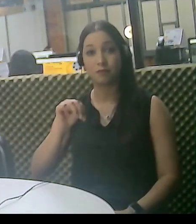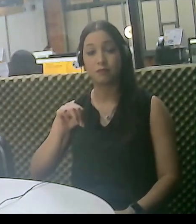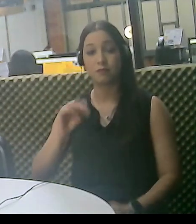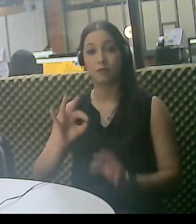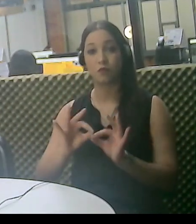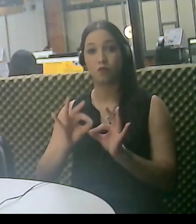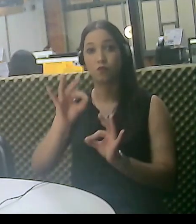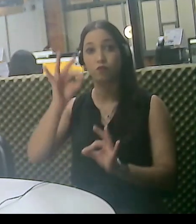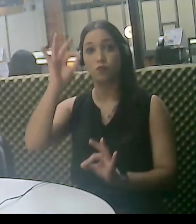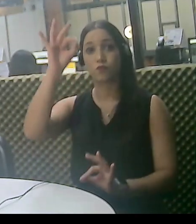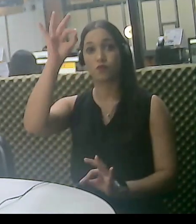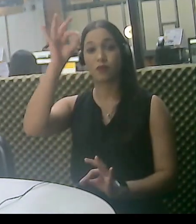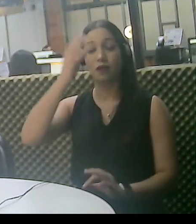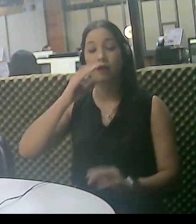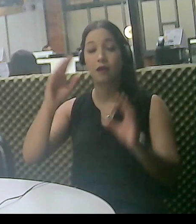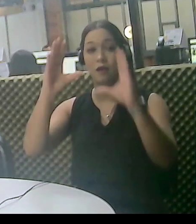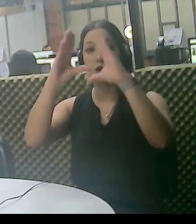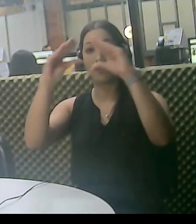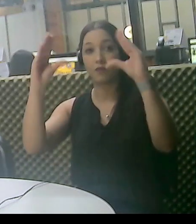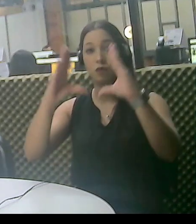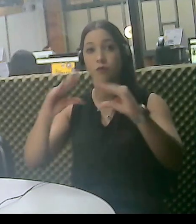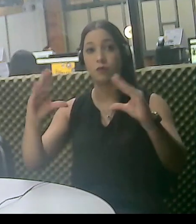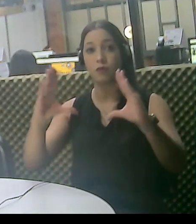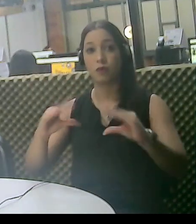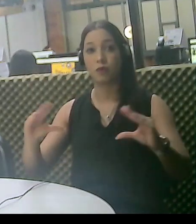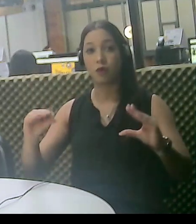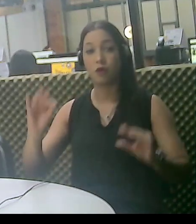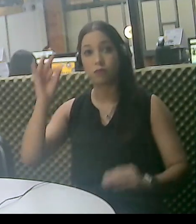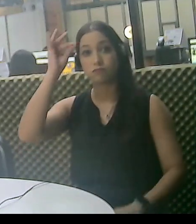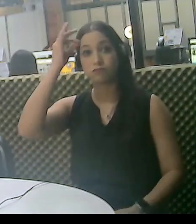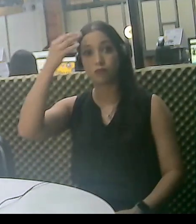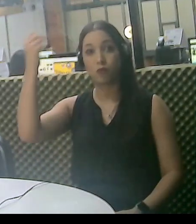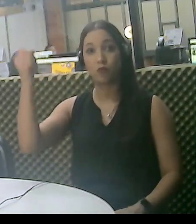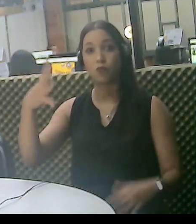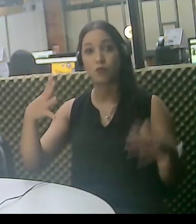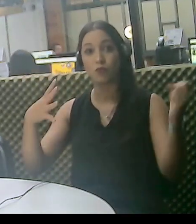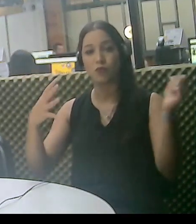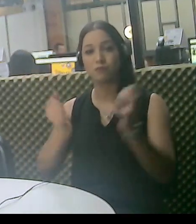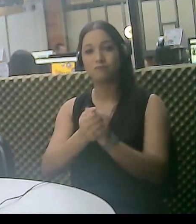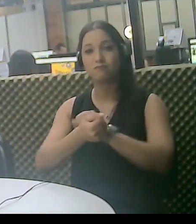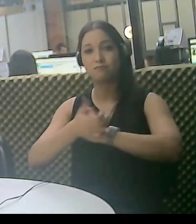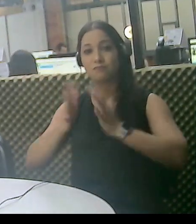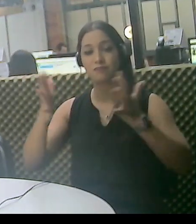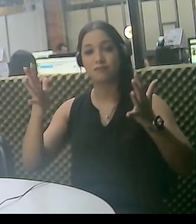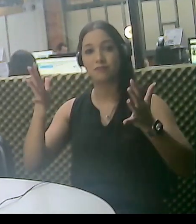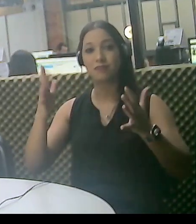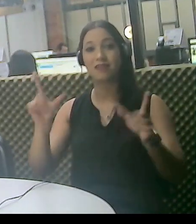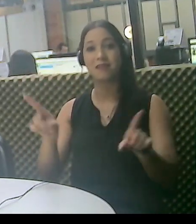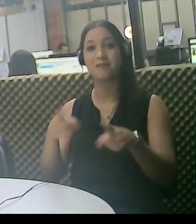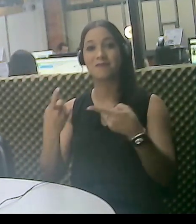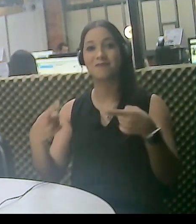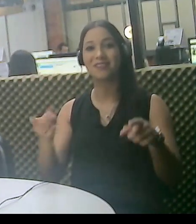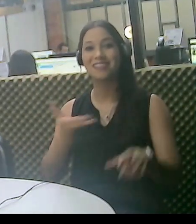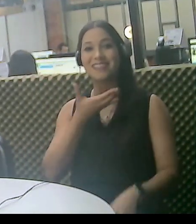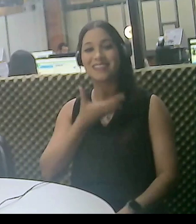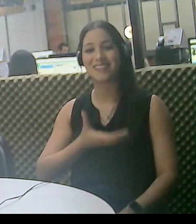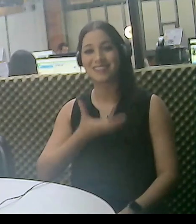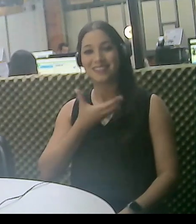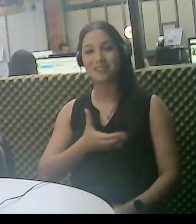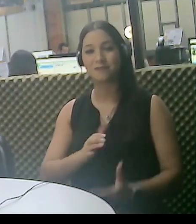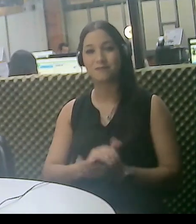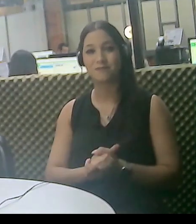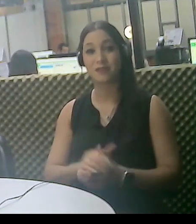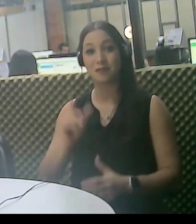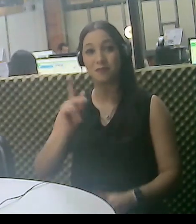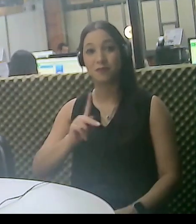altura de uma árvore natalina automatizada e com muitas luzes e um atrativo extra, tocando músicas de Natal. A